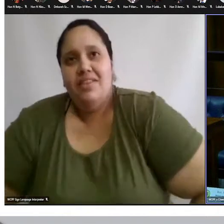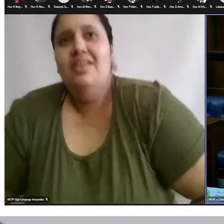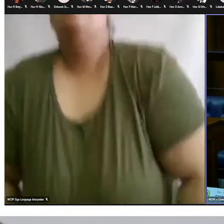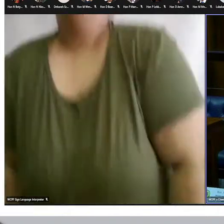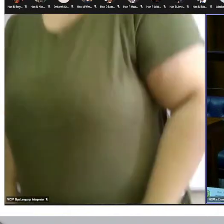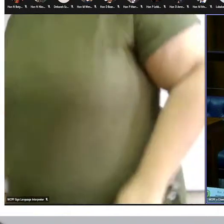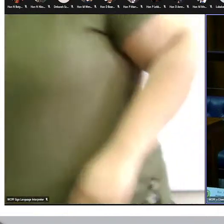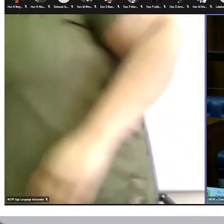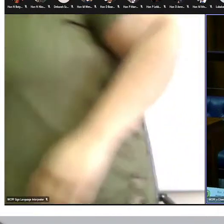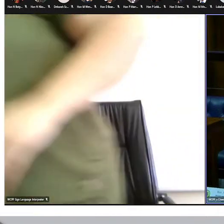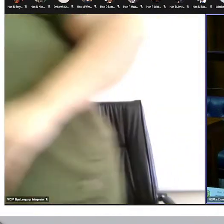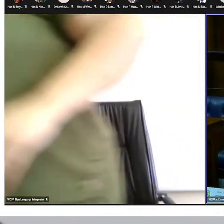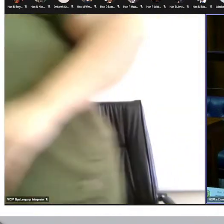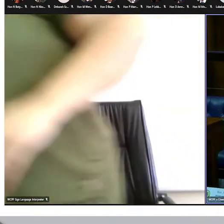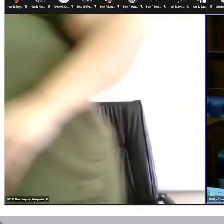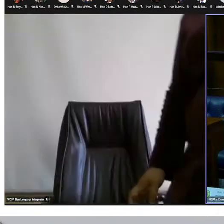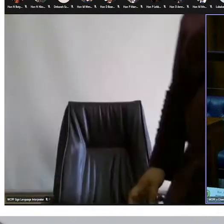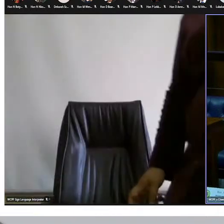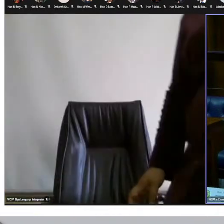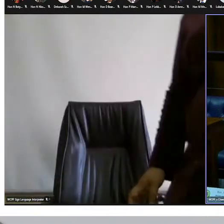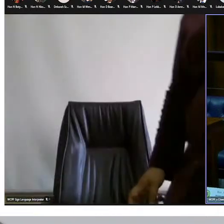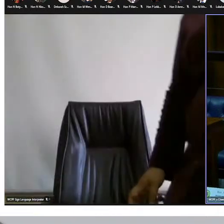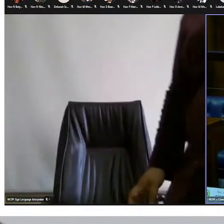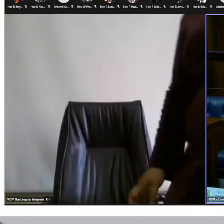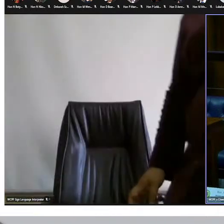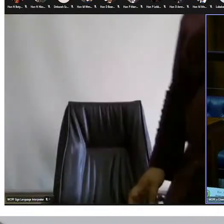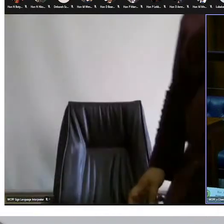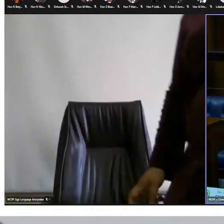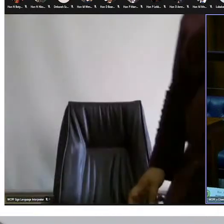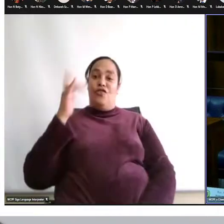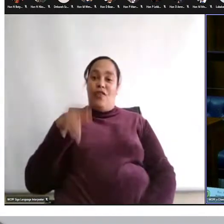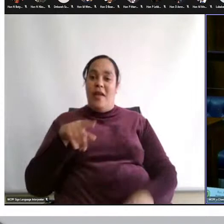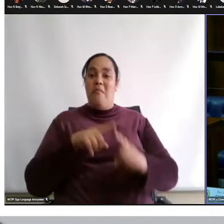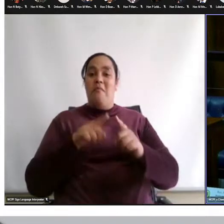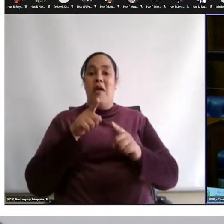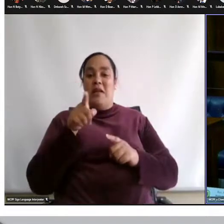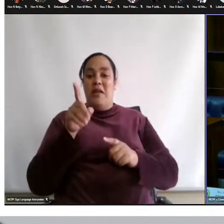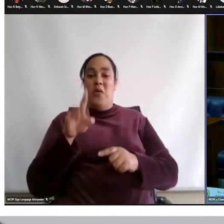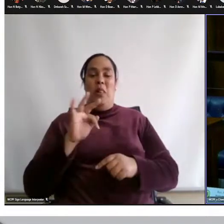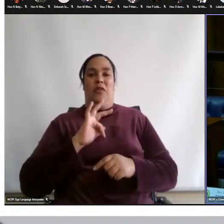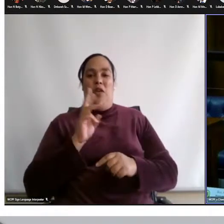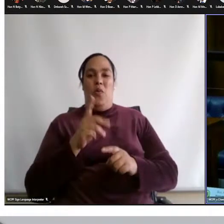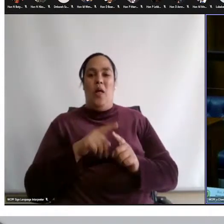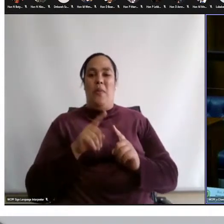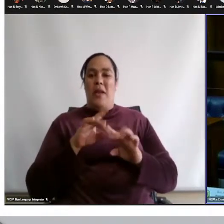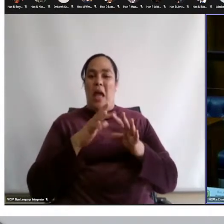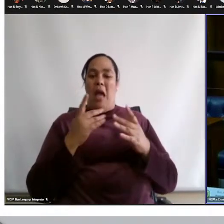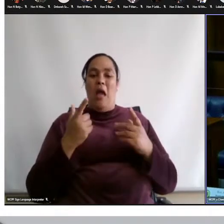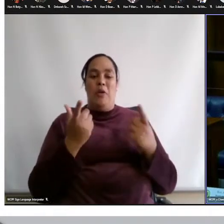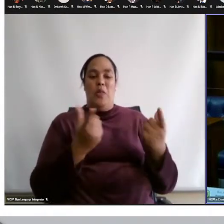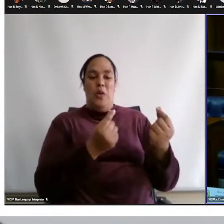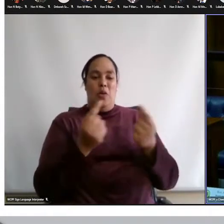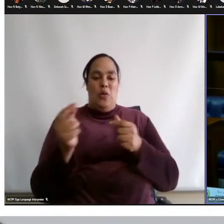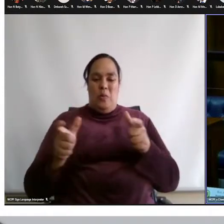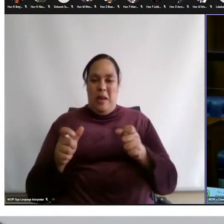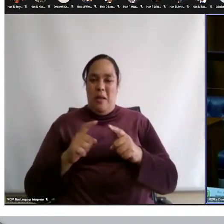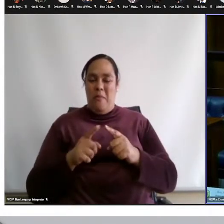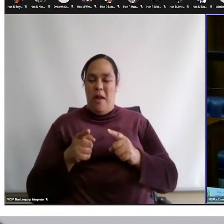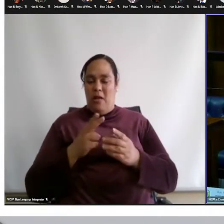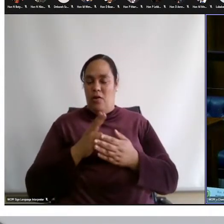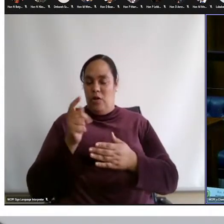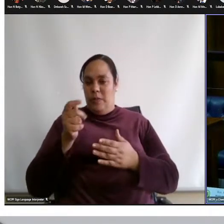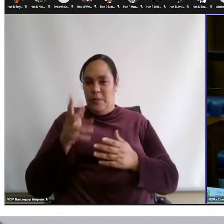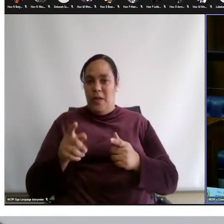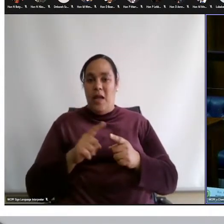waarvoor hulle baie duur prys sal betaal. So die agbare dag kom nie kom brek oor hoeveel raadjies hulle bestuur nie, agbare speaker. Daardie rade